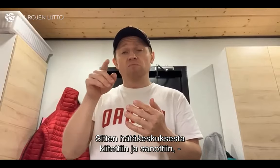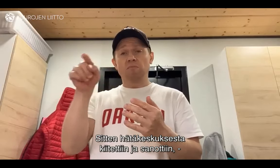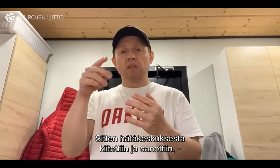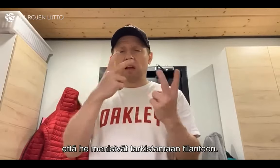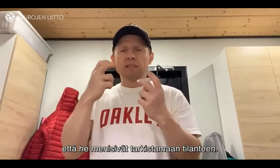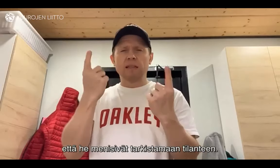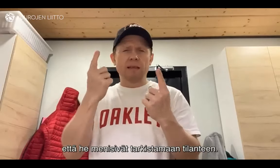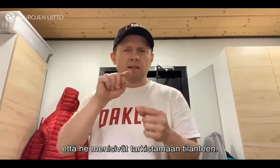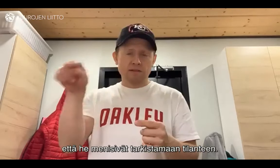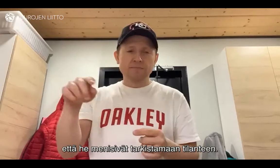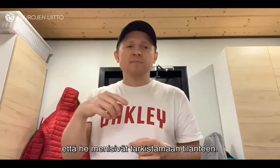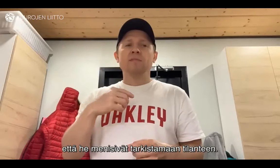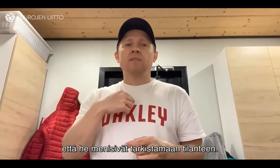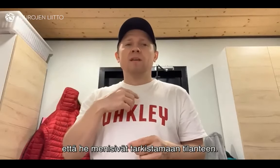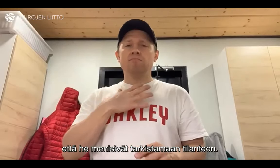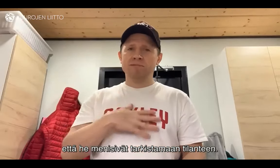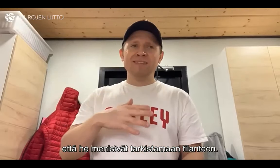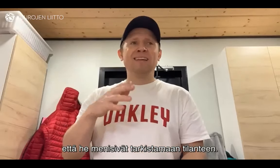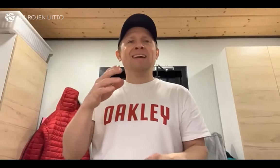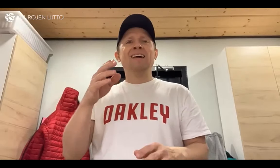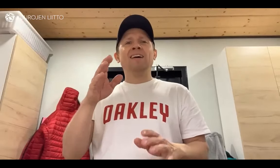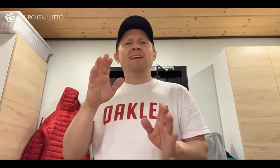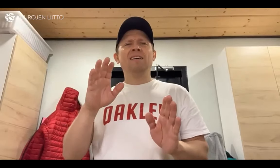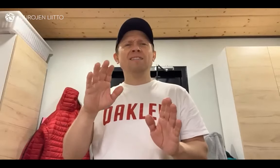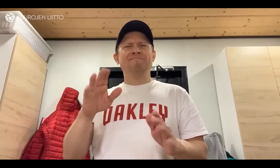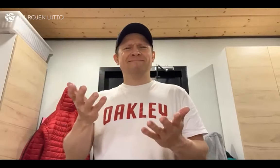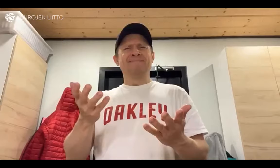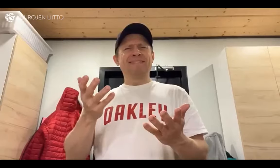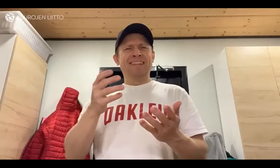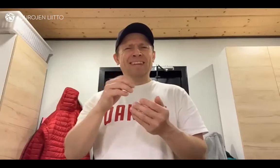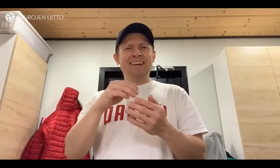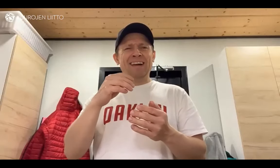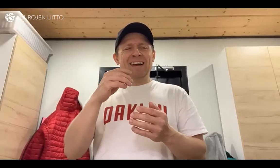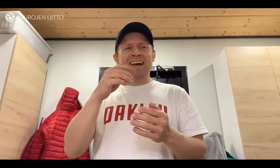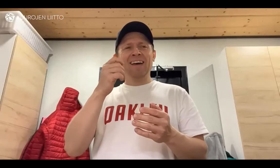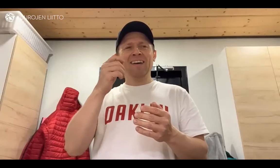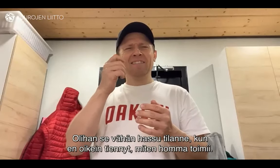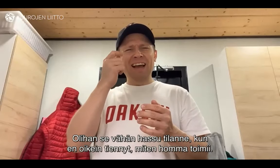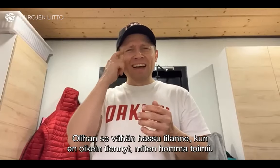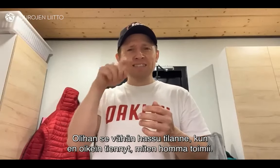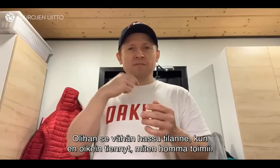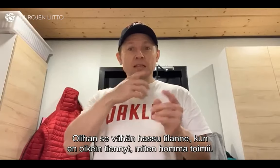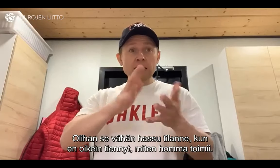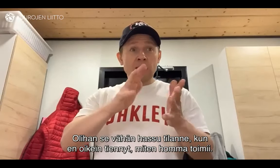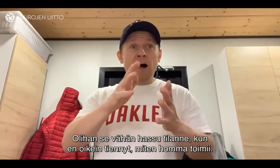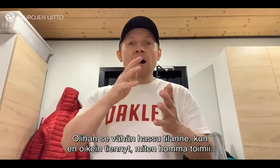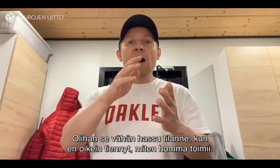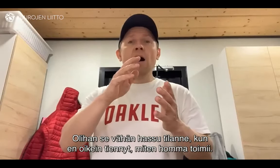Sitten sieltä hätäkeskuksesta kiitettiin ja sanottiin, että he menisivät tarkistamaan tilanteen.